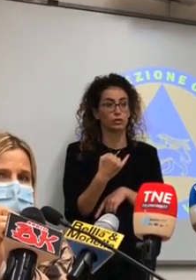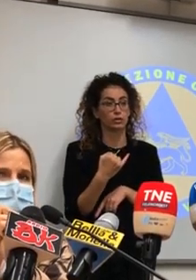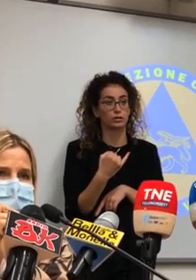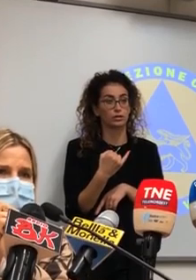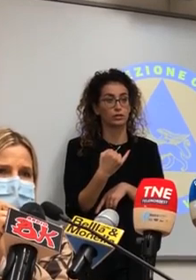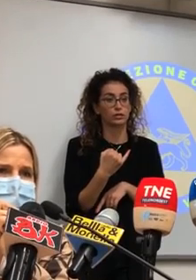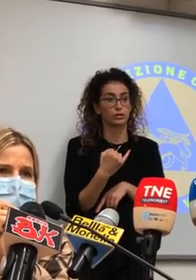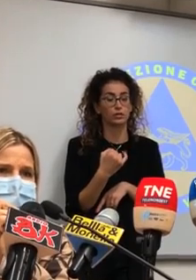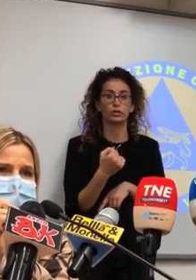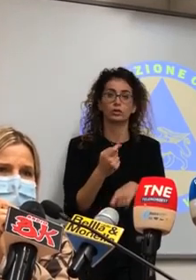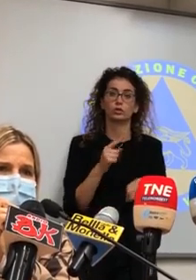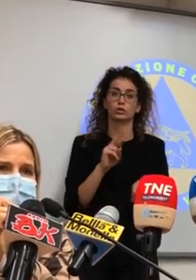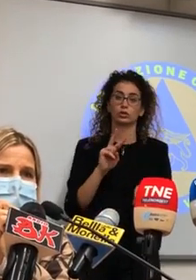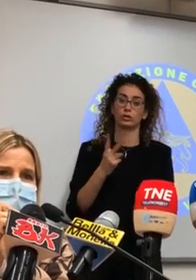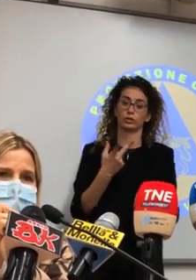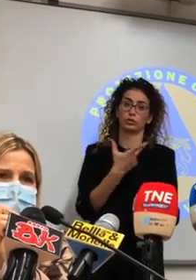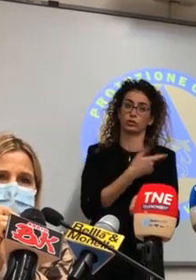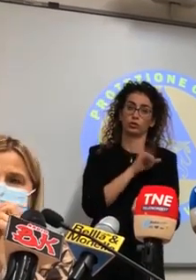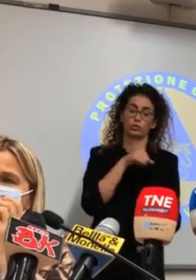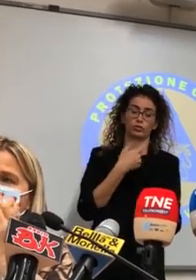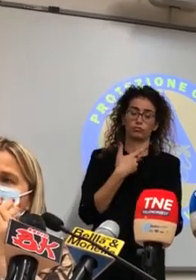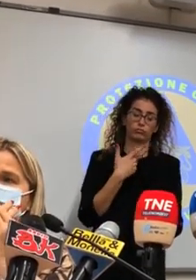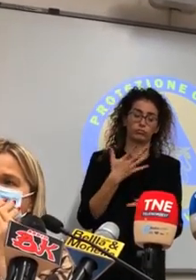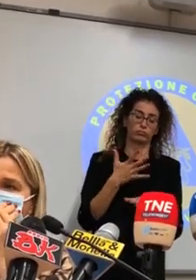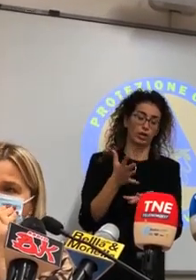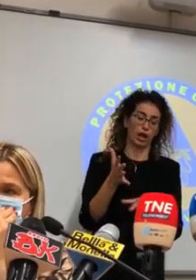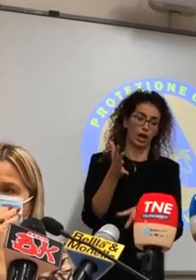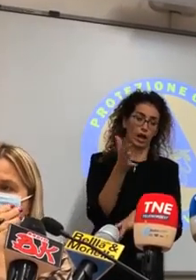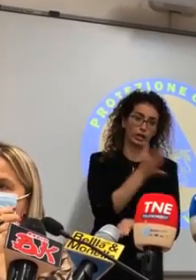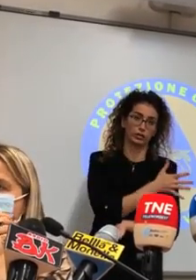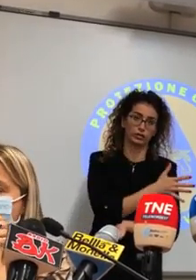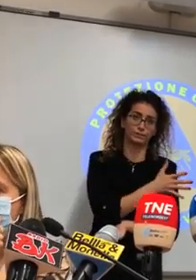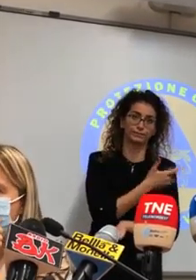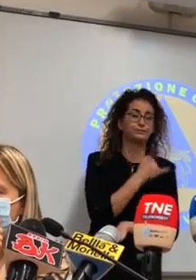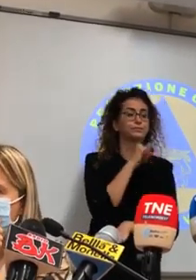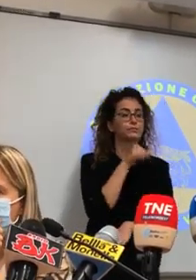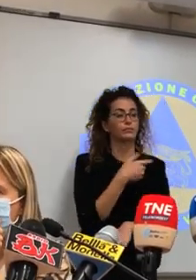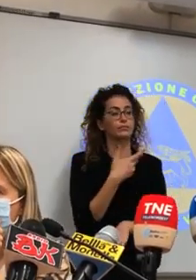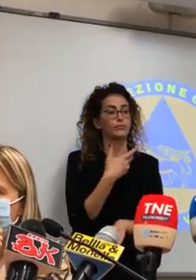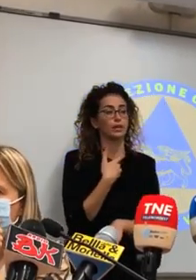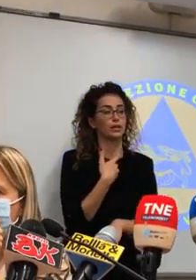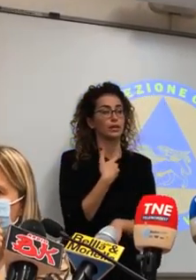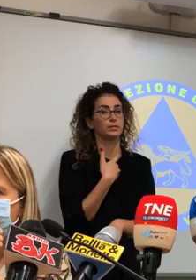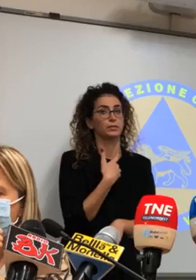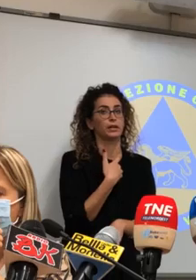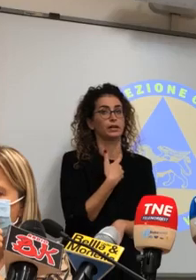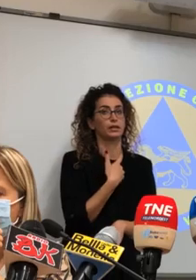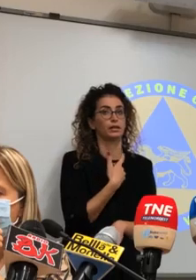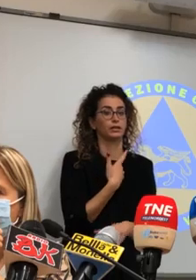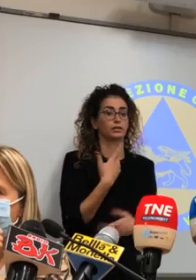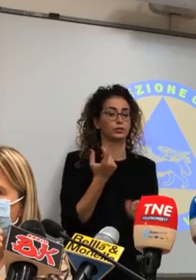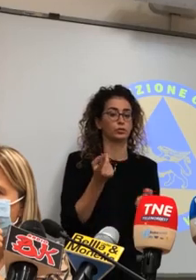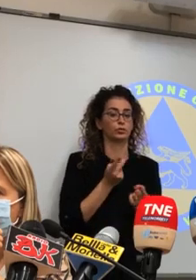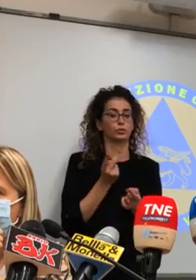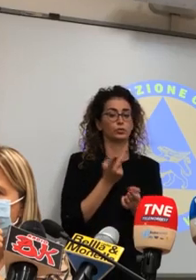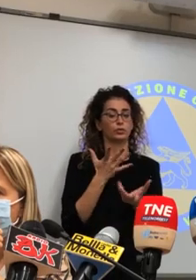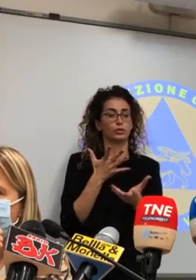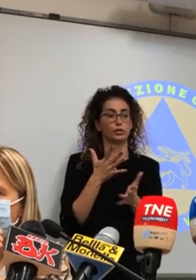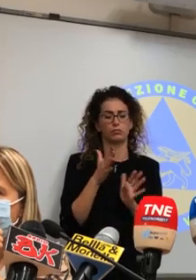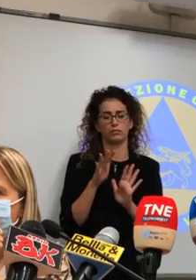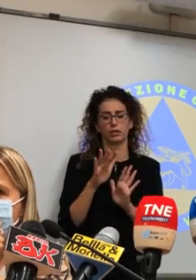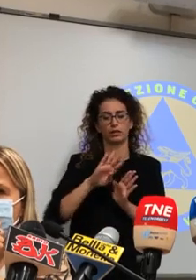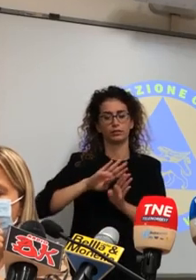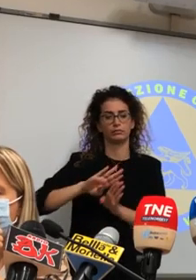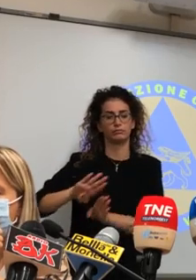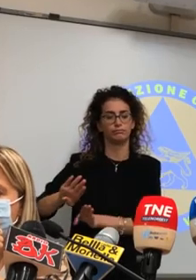Johnson. No, seconda dose di Johnson è un'altra roba, perché se si è visto... Siccome sono tutti e due ormai tagliati fuori,